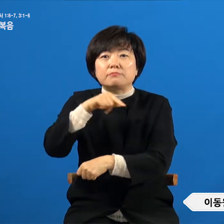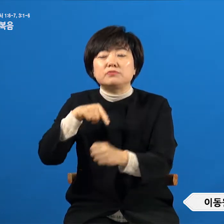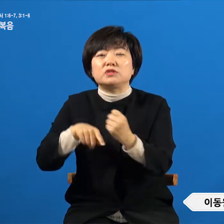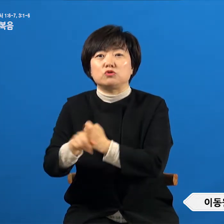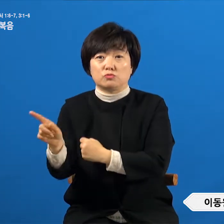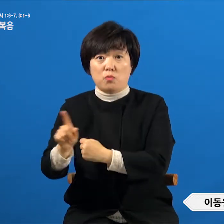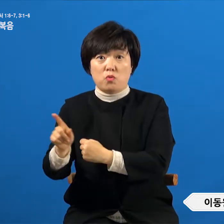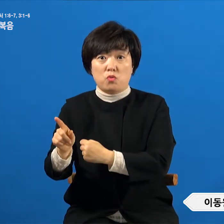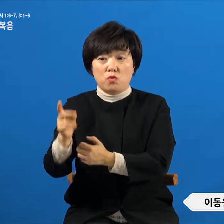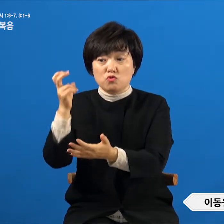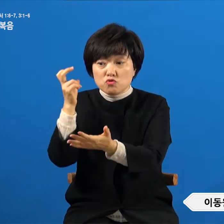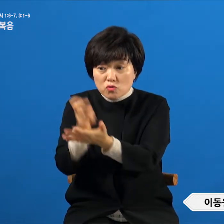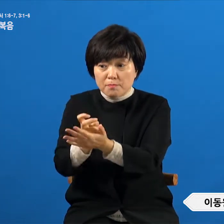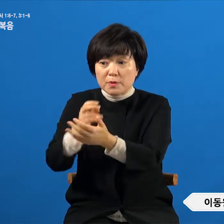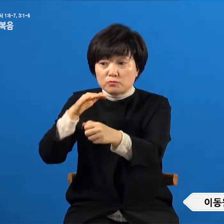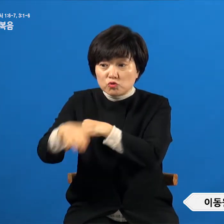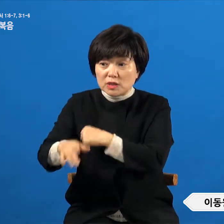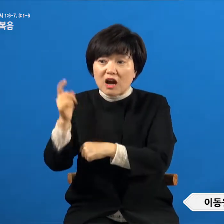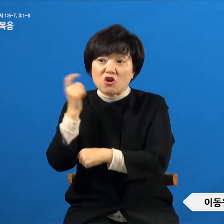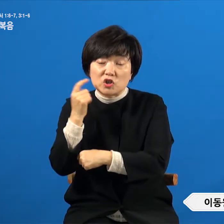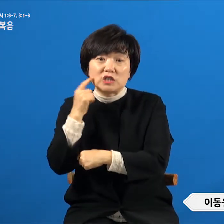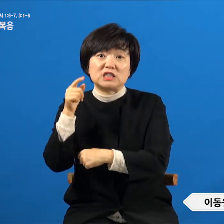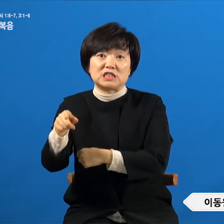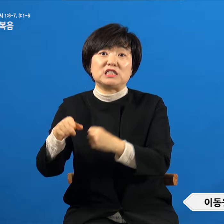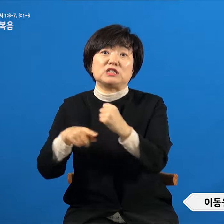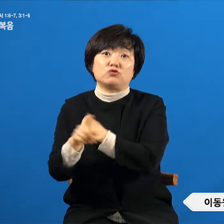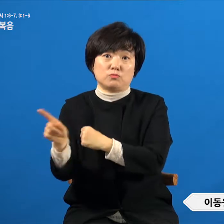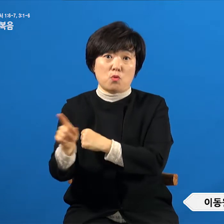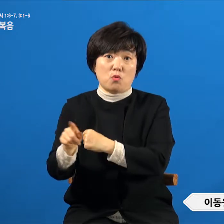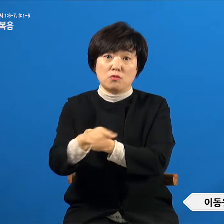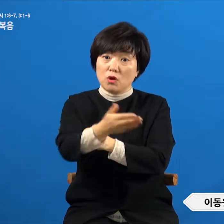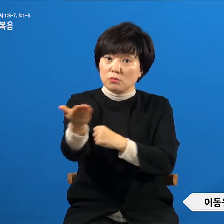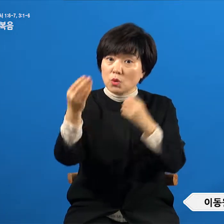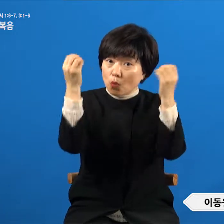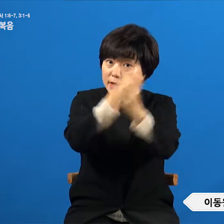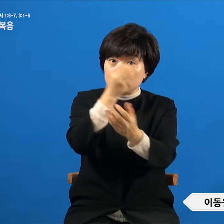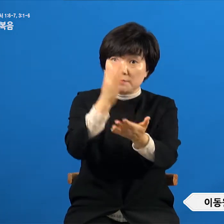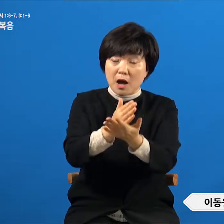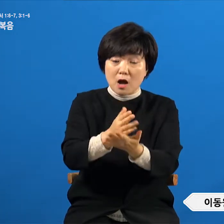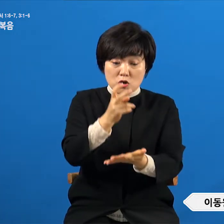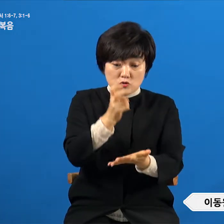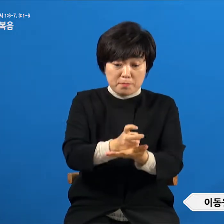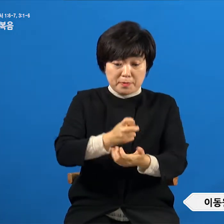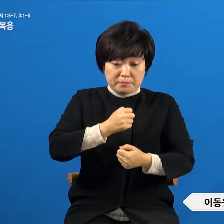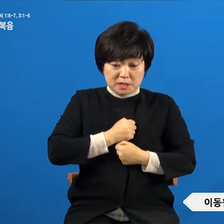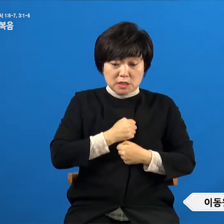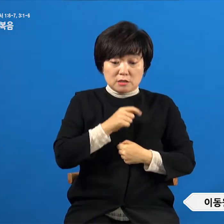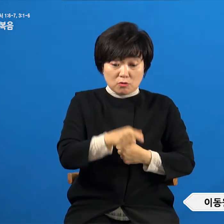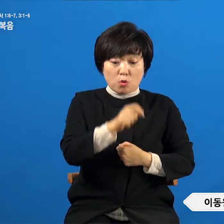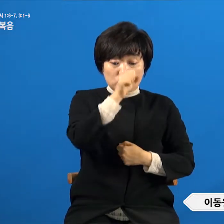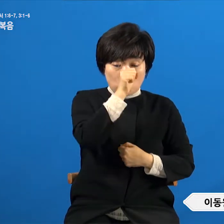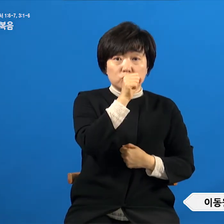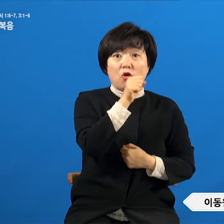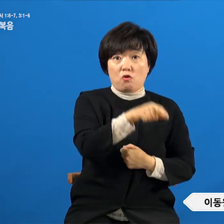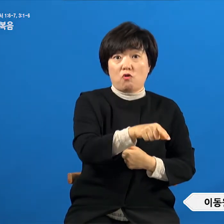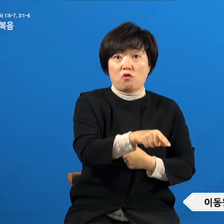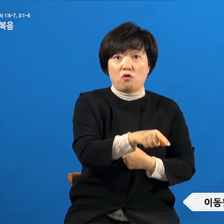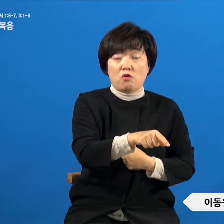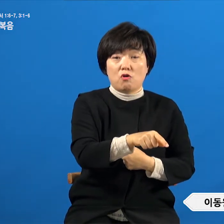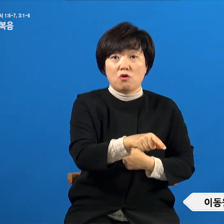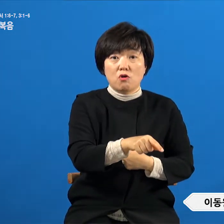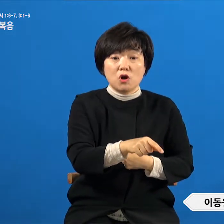것입니까? 왜 율법주의가 거짓된 것입니까? 여러분, 오해하지 마세요. 율법을 지키는 것은 좋은